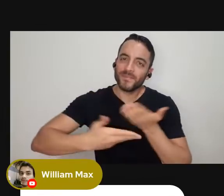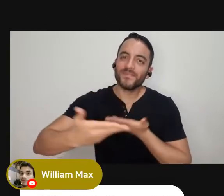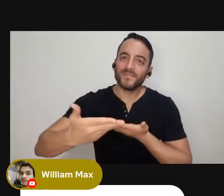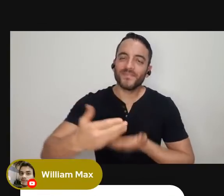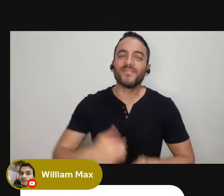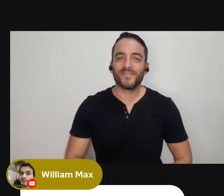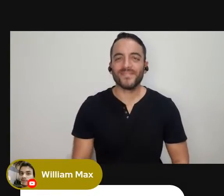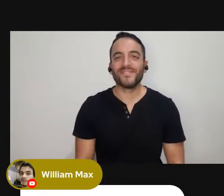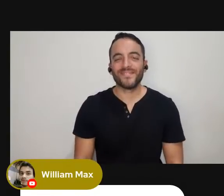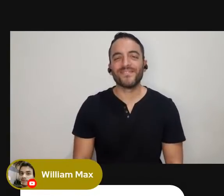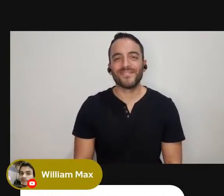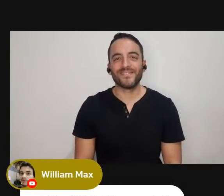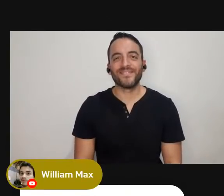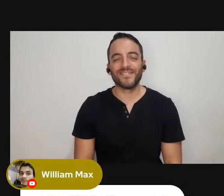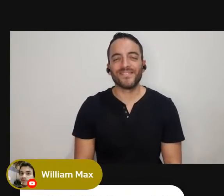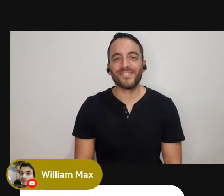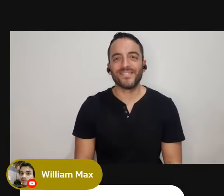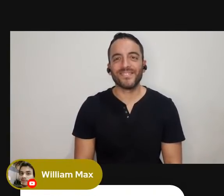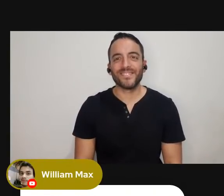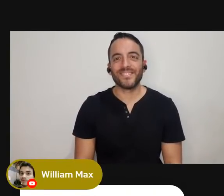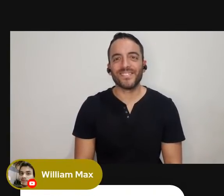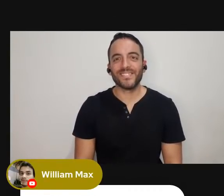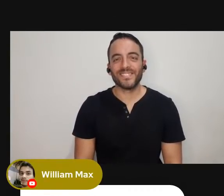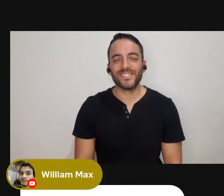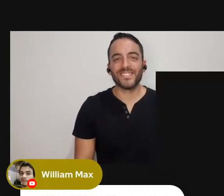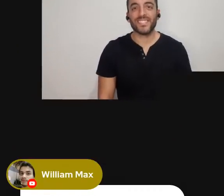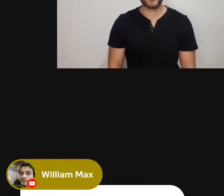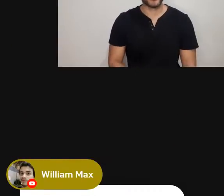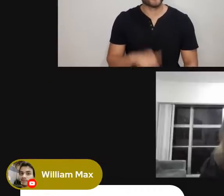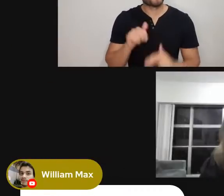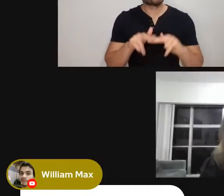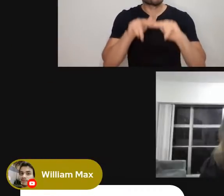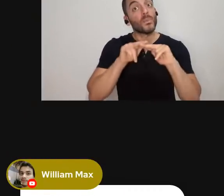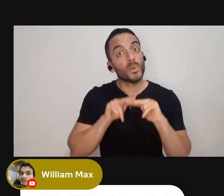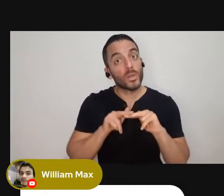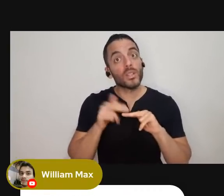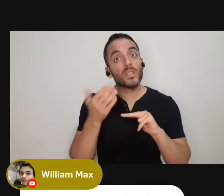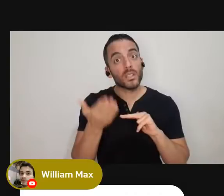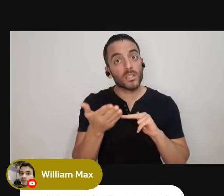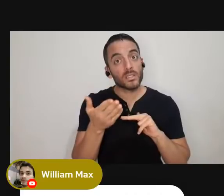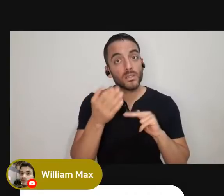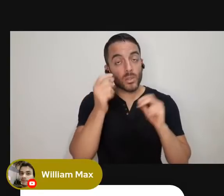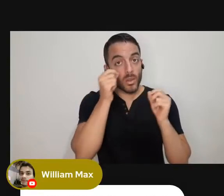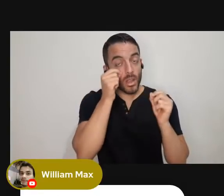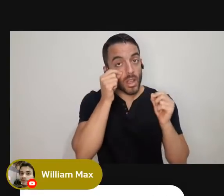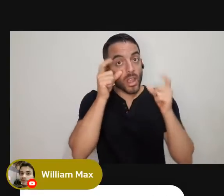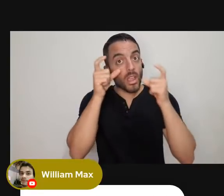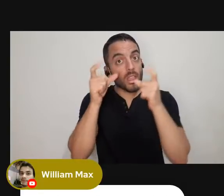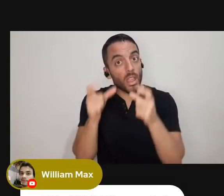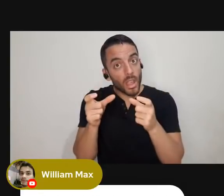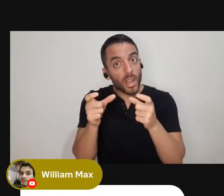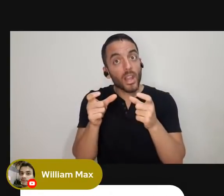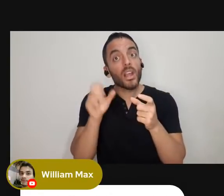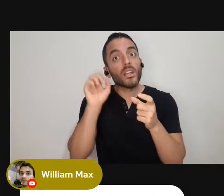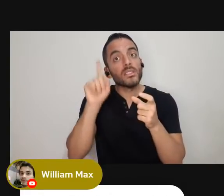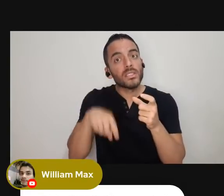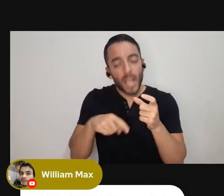Enfim, é por causa disso, é por causa de um interesse nascido lá, brotado